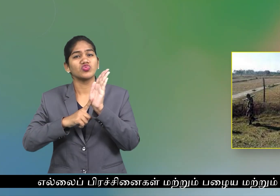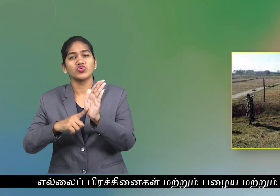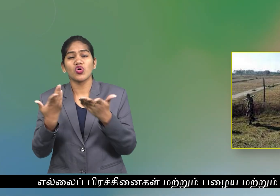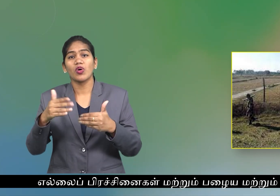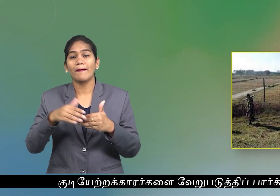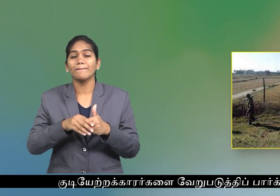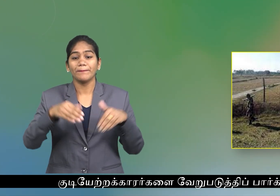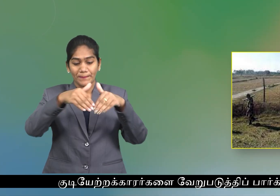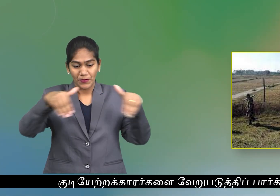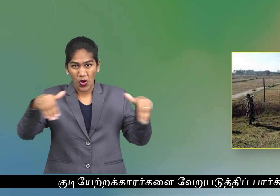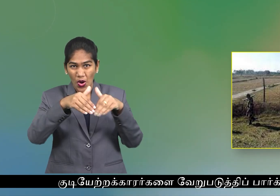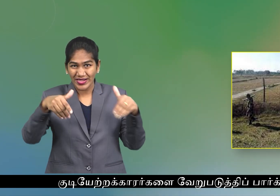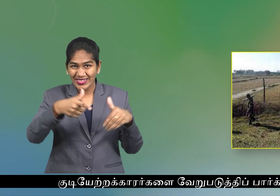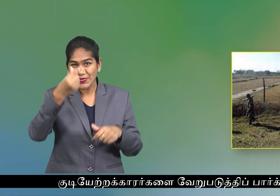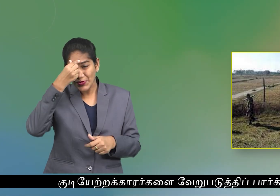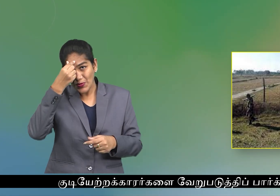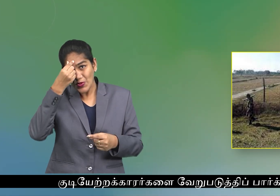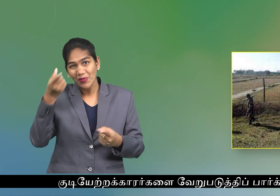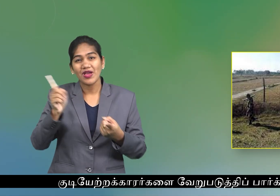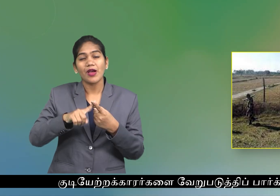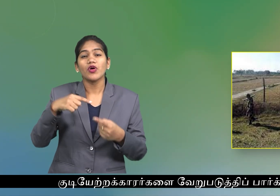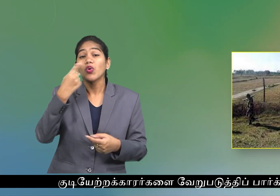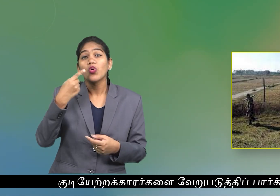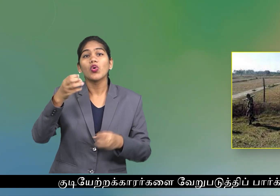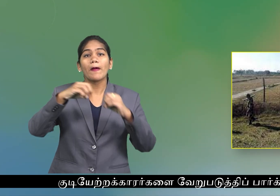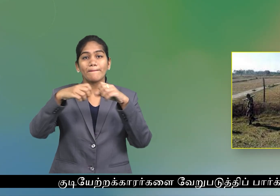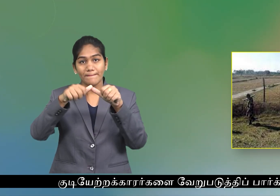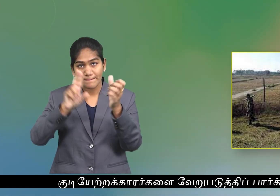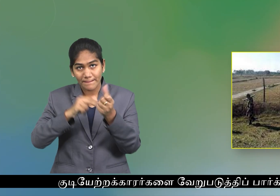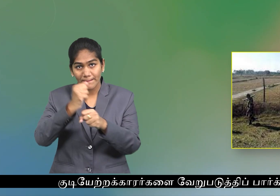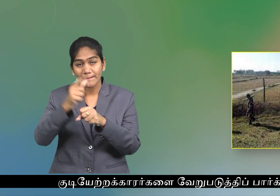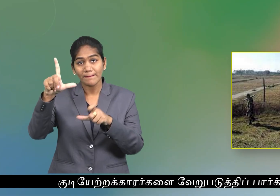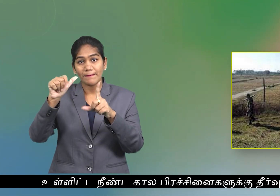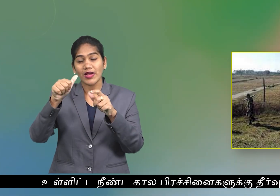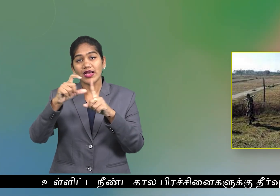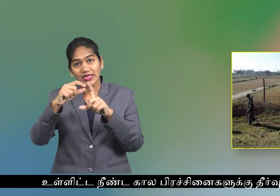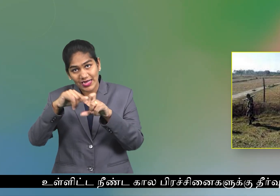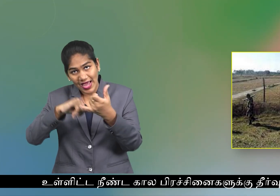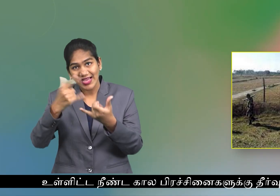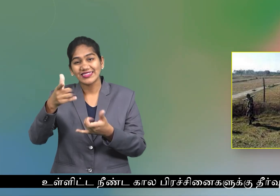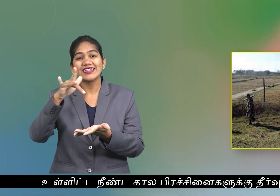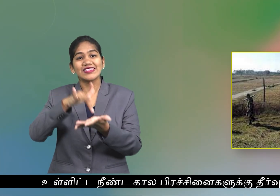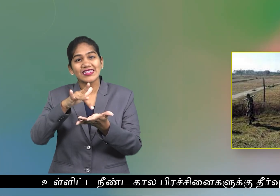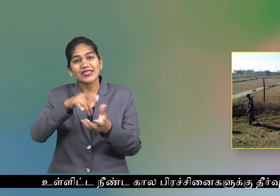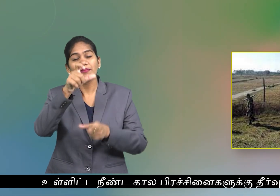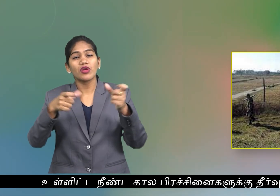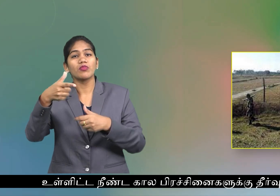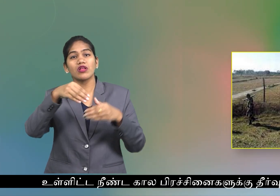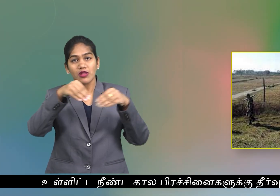வங்காள குடியேற்றக்காரர்களை வேறுபடுத்தி பார்க்க இயலாமை உள்ளிட்ட நீண்டகால பிரச்சினைகளுக்கு